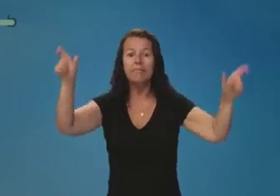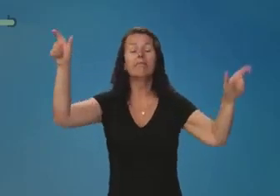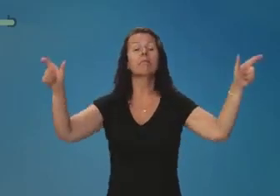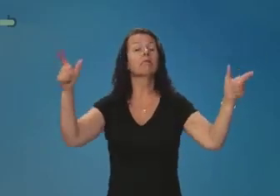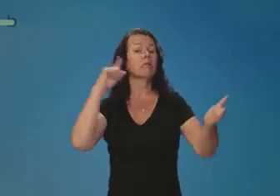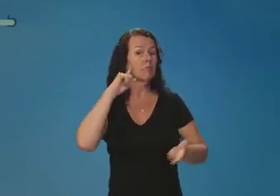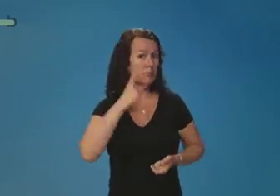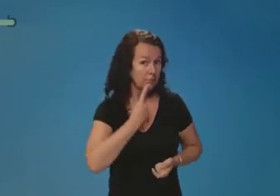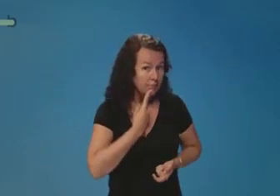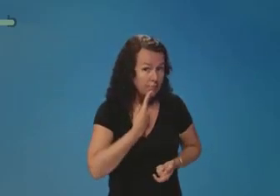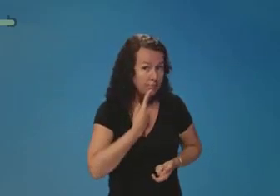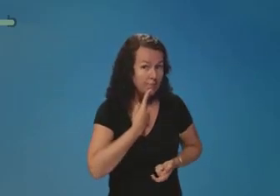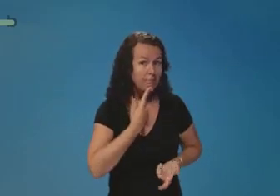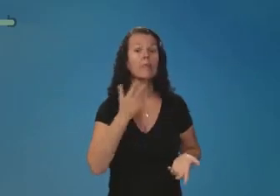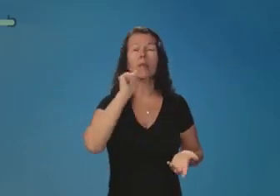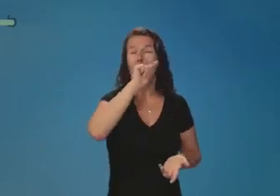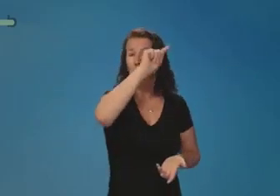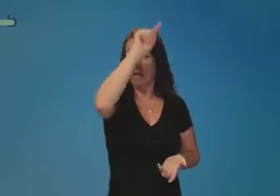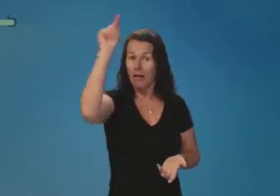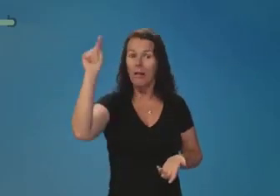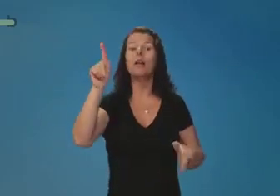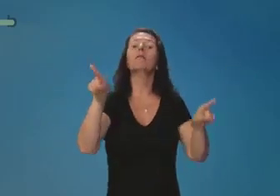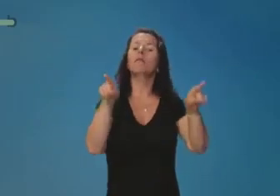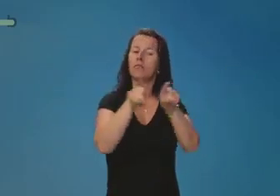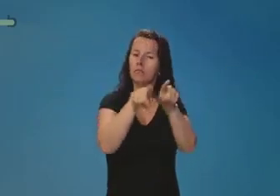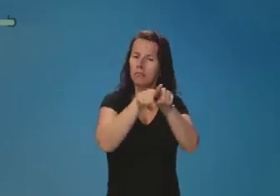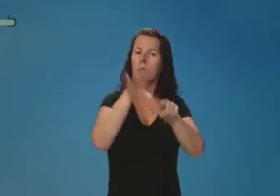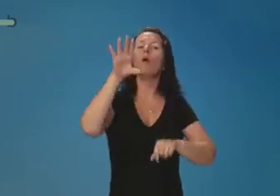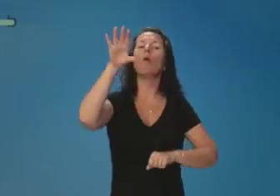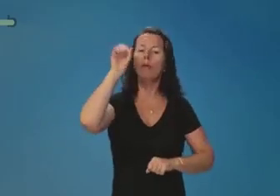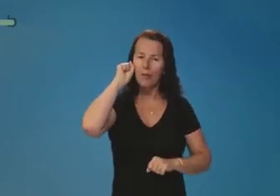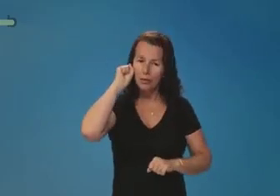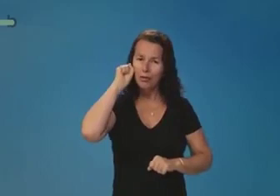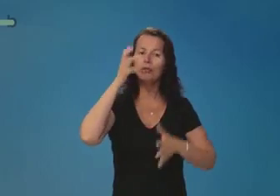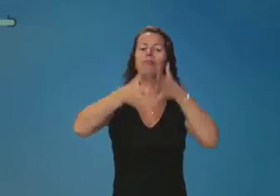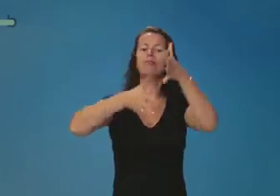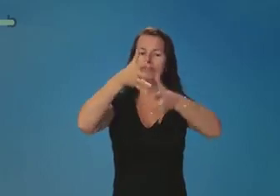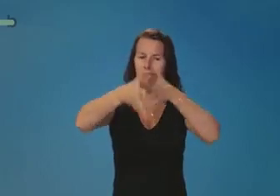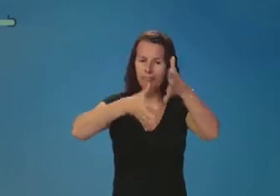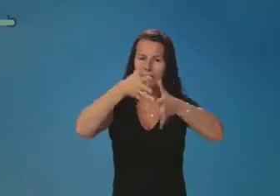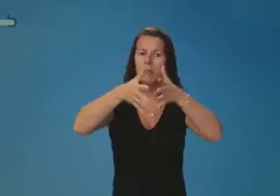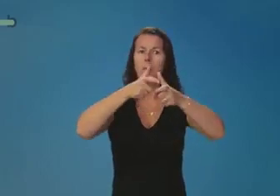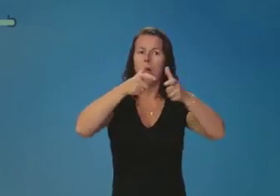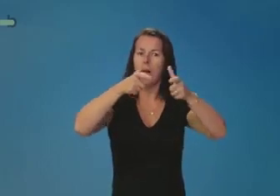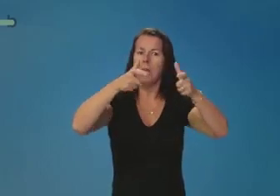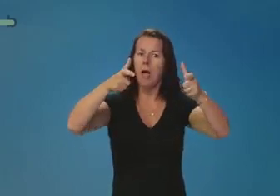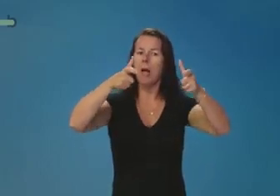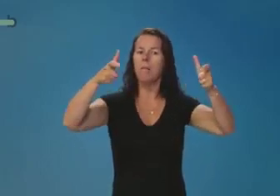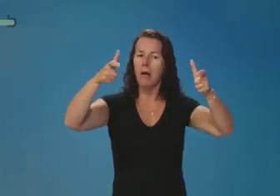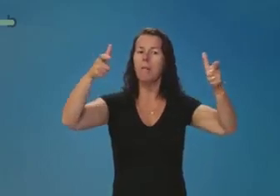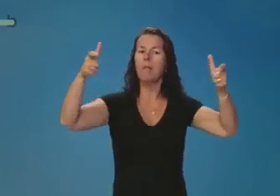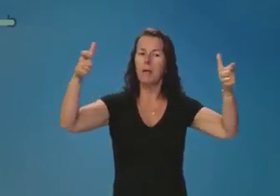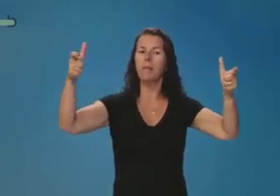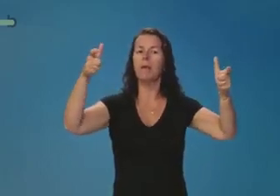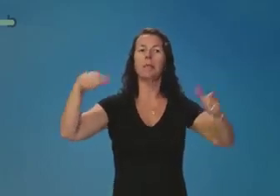de Libras? Os surdos, espalhados por todo o país, e também os ouvintes, que têm aumentado exponencialmente a quantidade